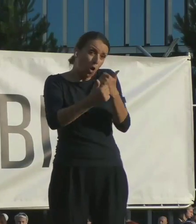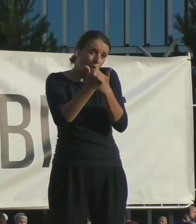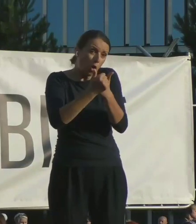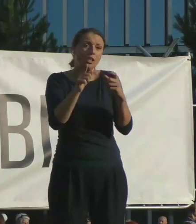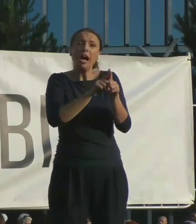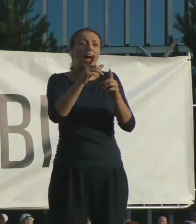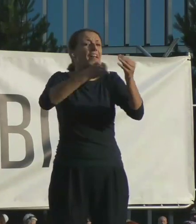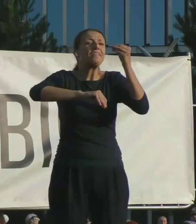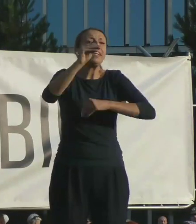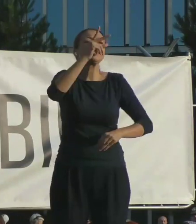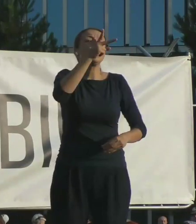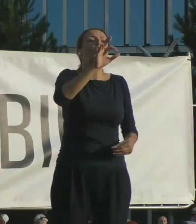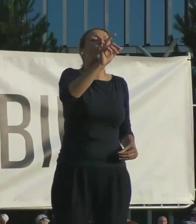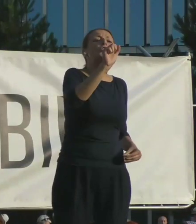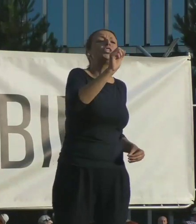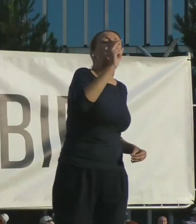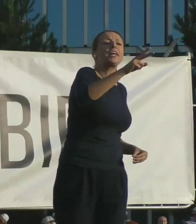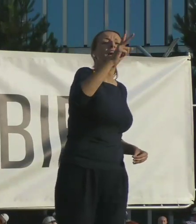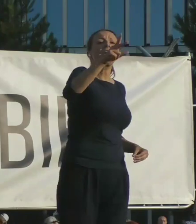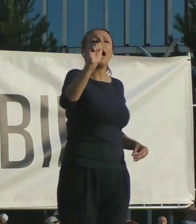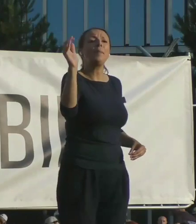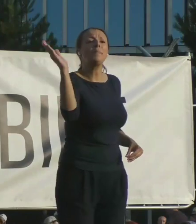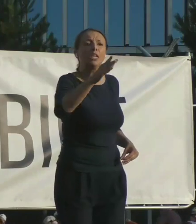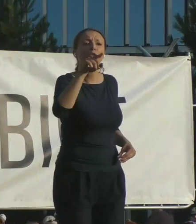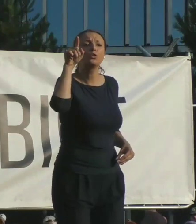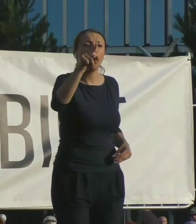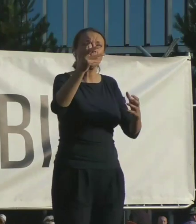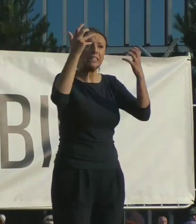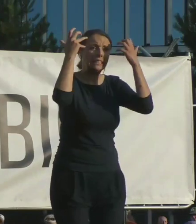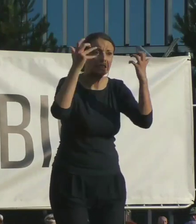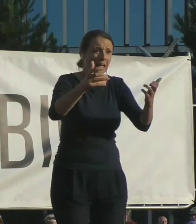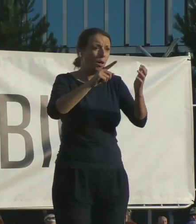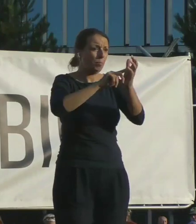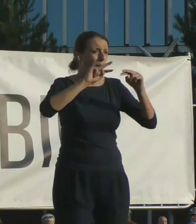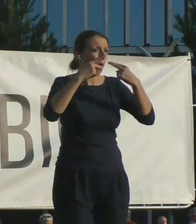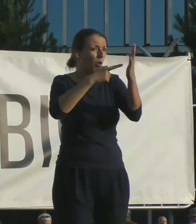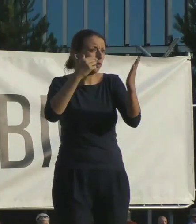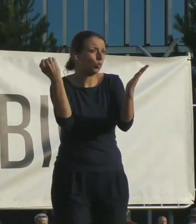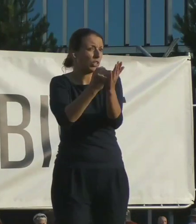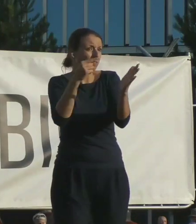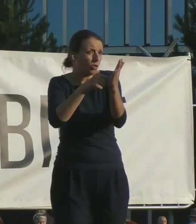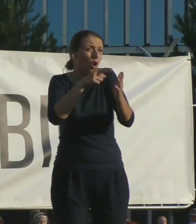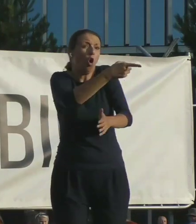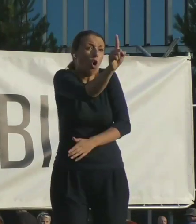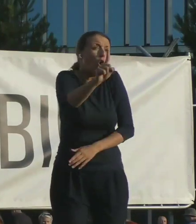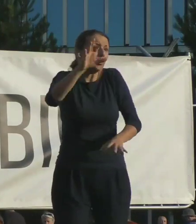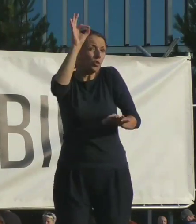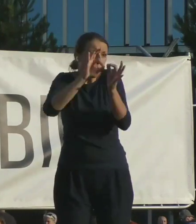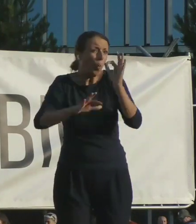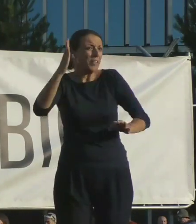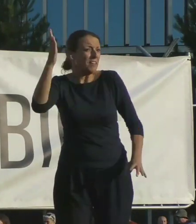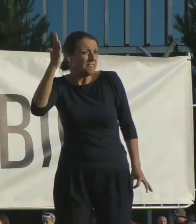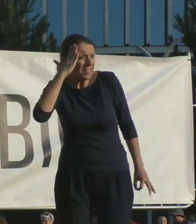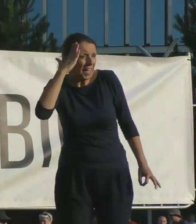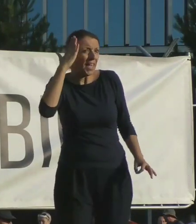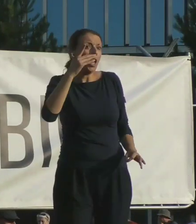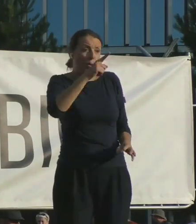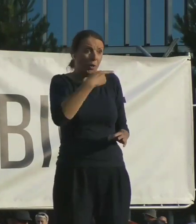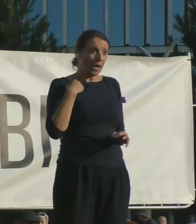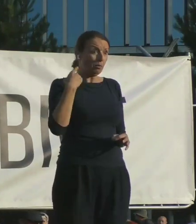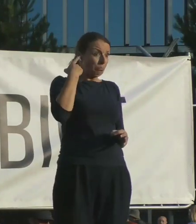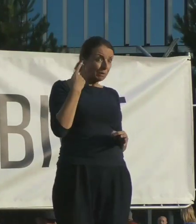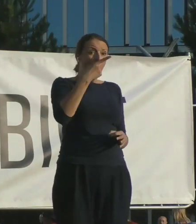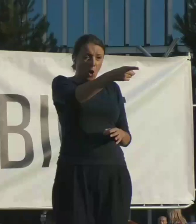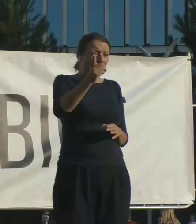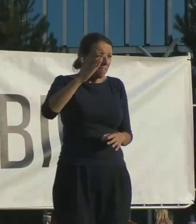i Katyszowi. Tylko o to im chodzi w tym, że chcą przywrócić tę ustawę. Oni doskonale wiedzą, bo słyszą o tym na każdym